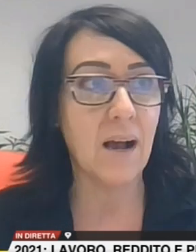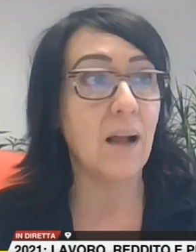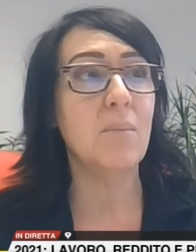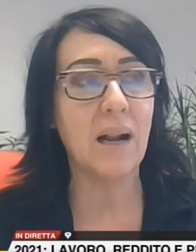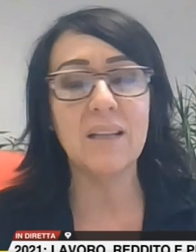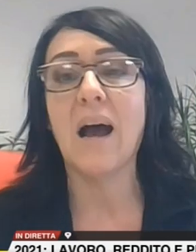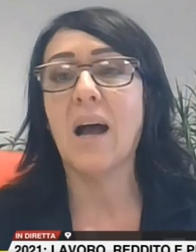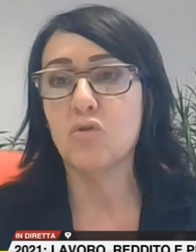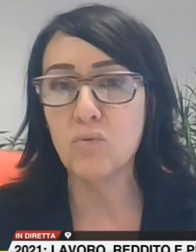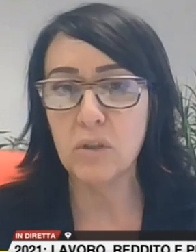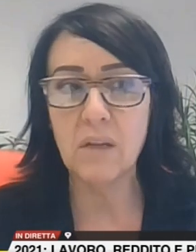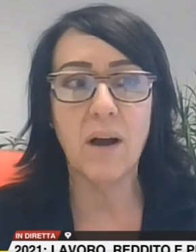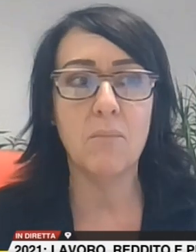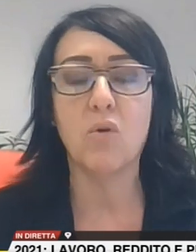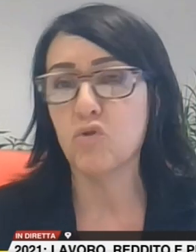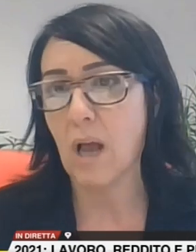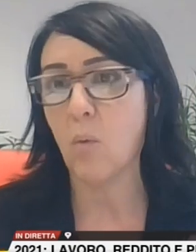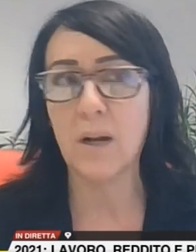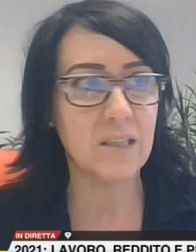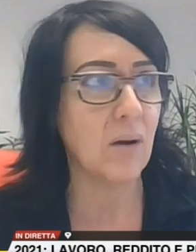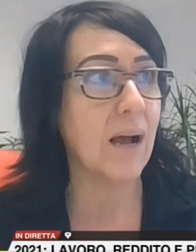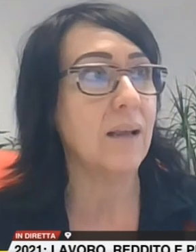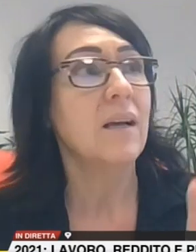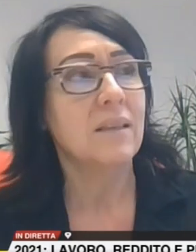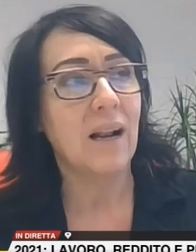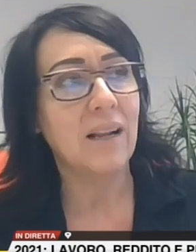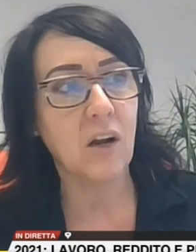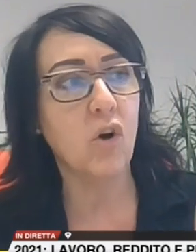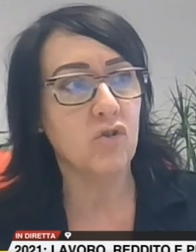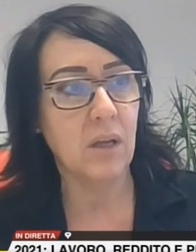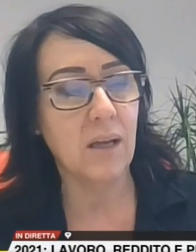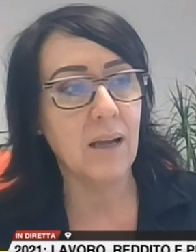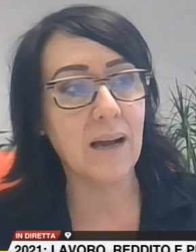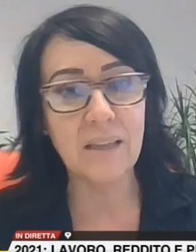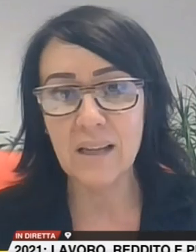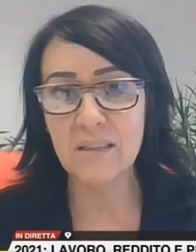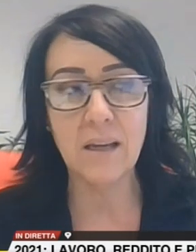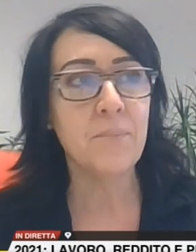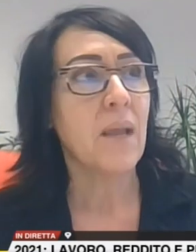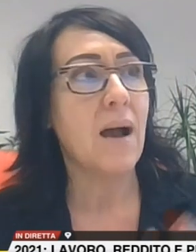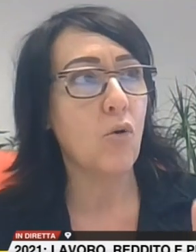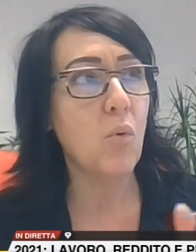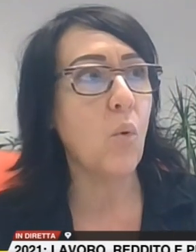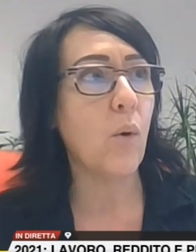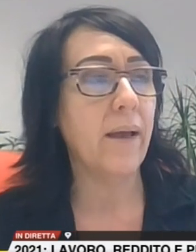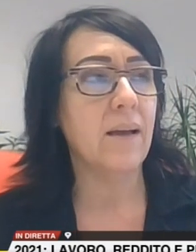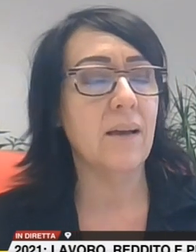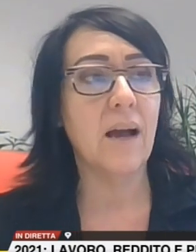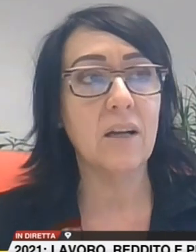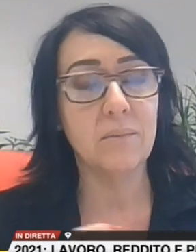questa liberalità aggiuntiva al bonus acqua nazionale. Tra le altre cose, ATS ha